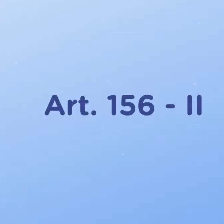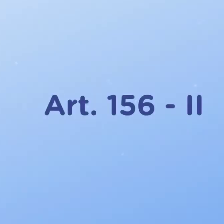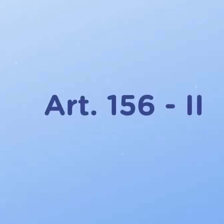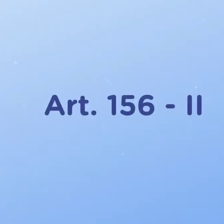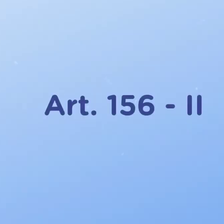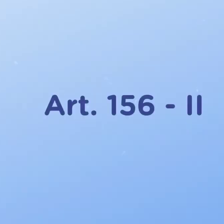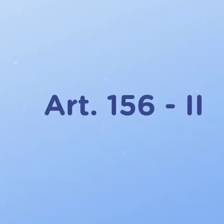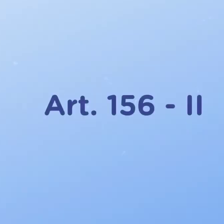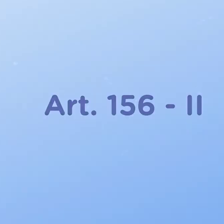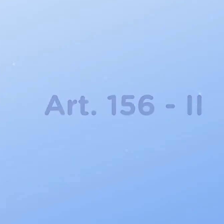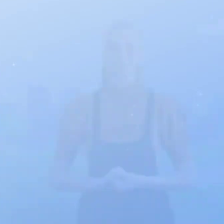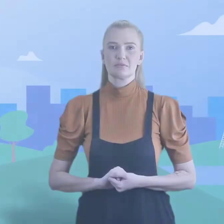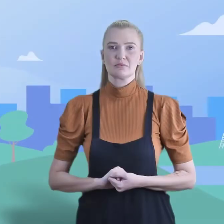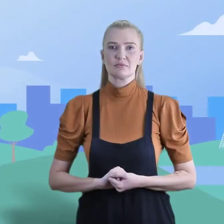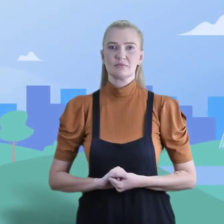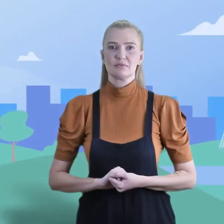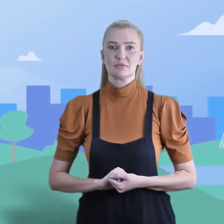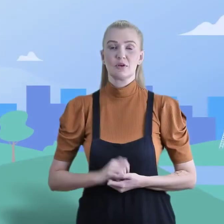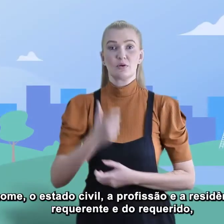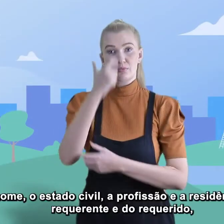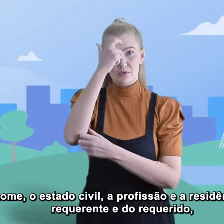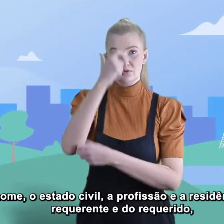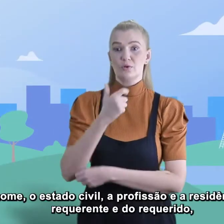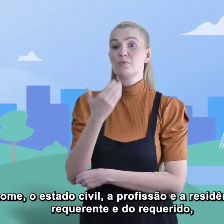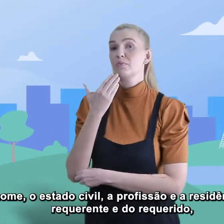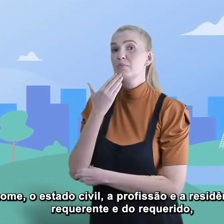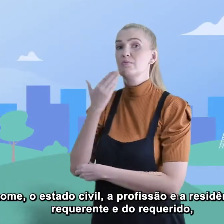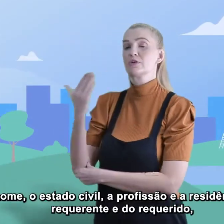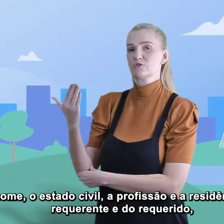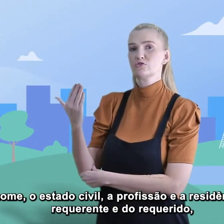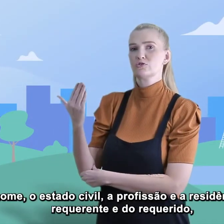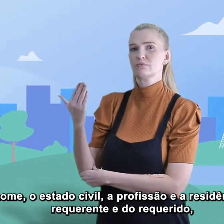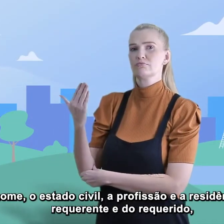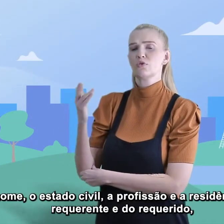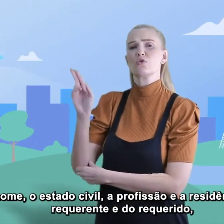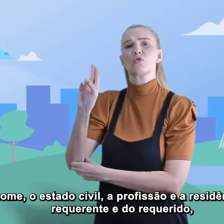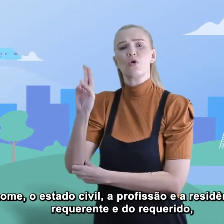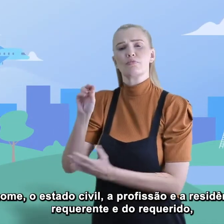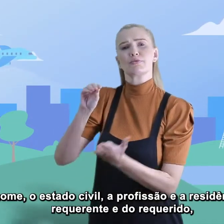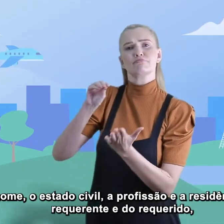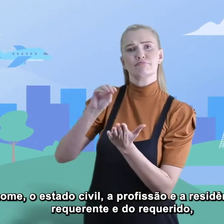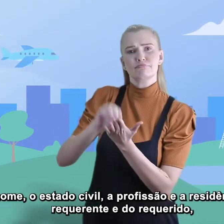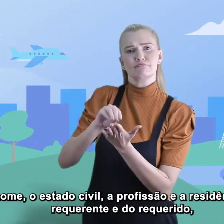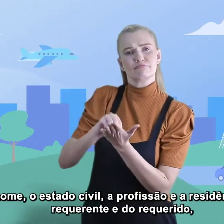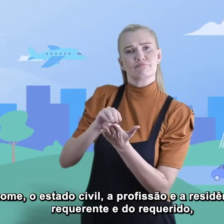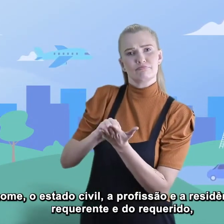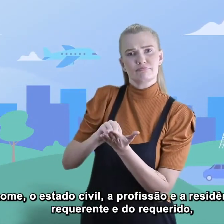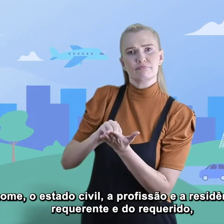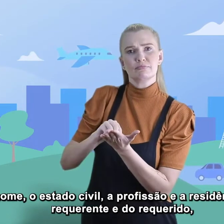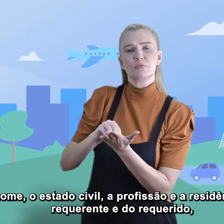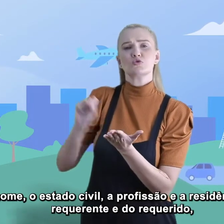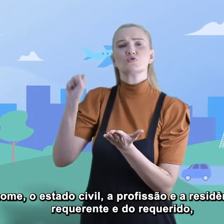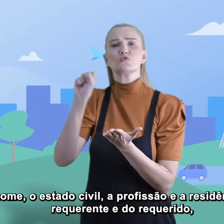Artigo 156, inciso segundo. O nome, o estado civil, a profissão e a residência